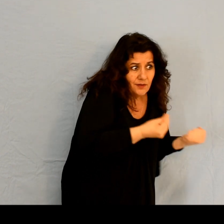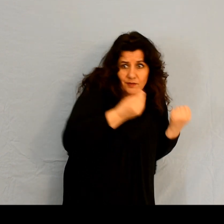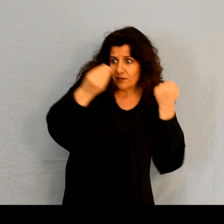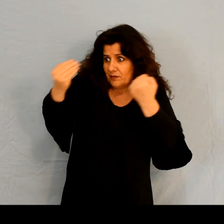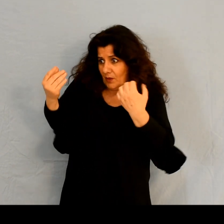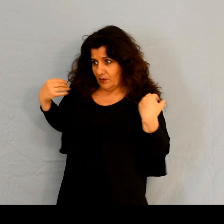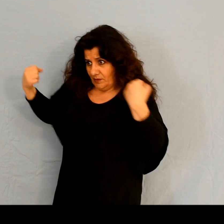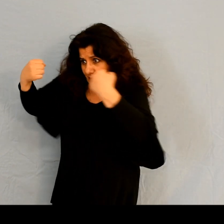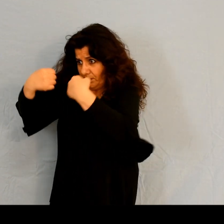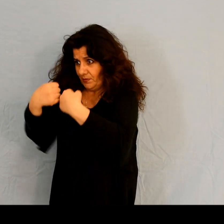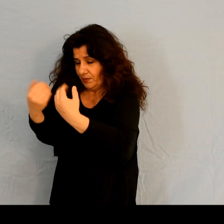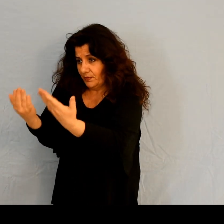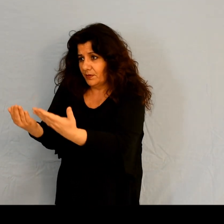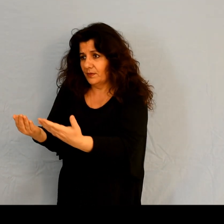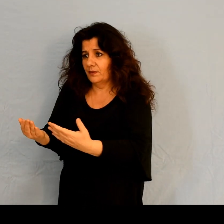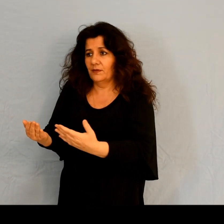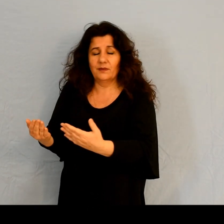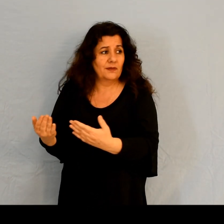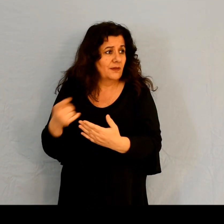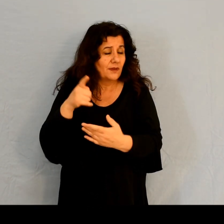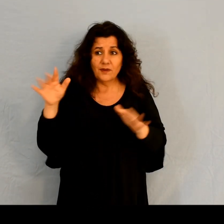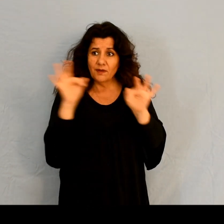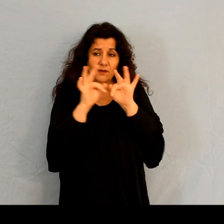Ne te dérobe pas à ton semblable.